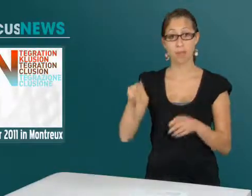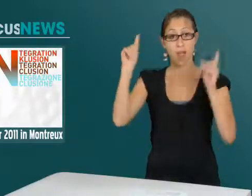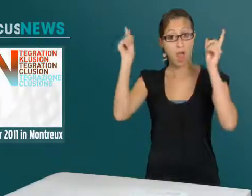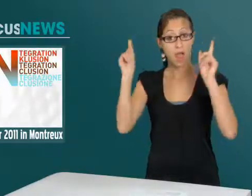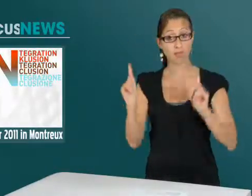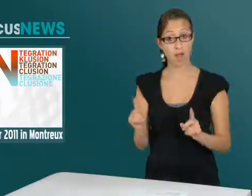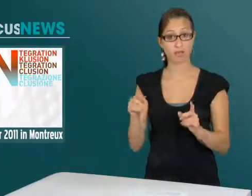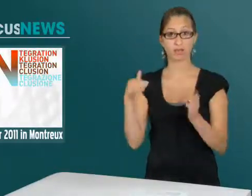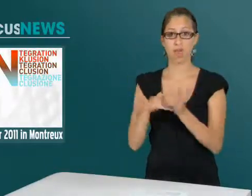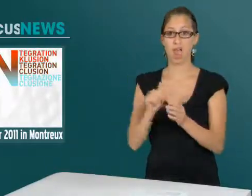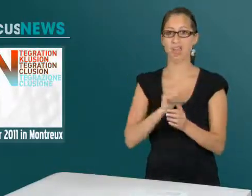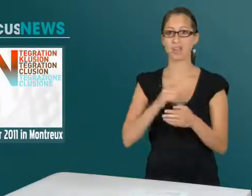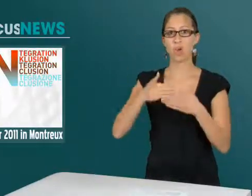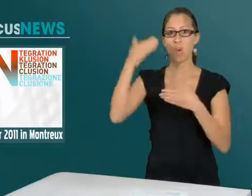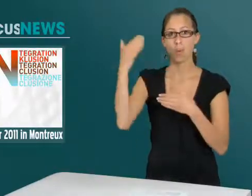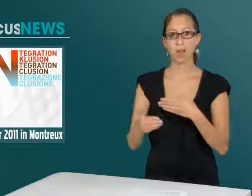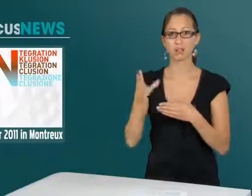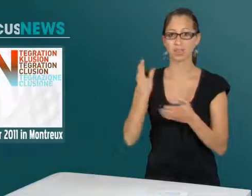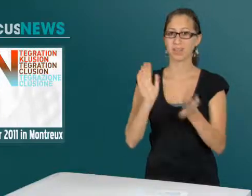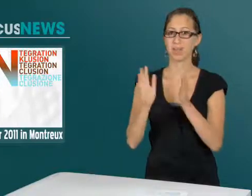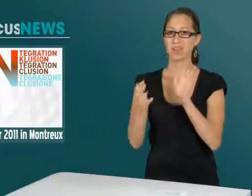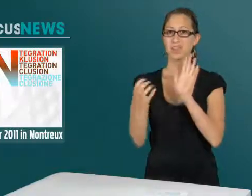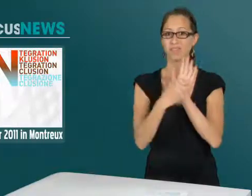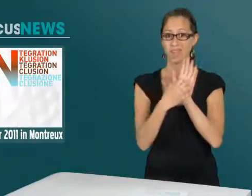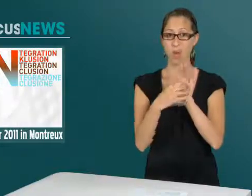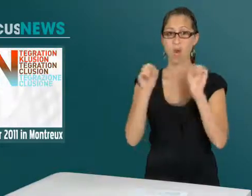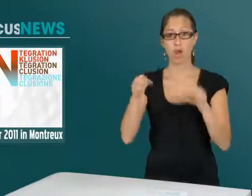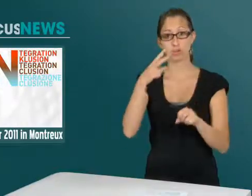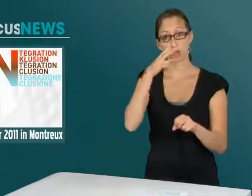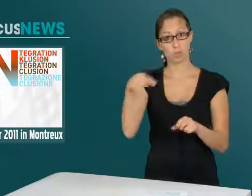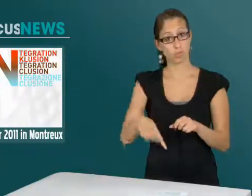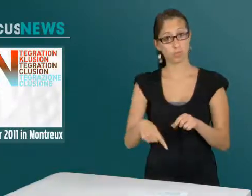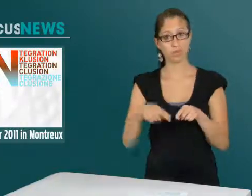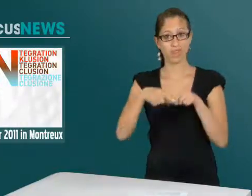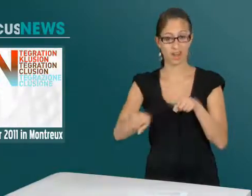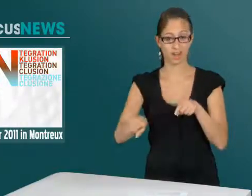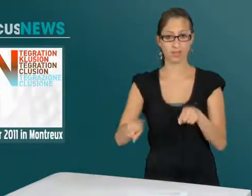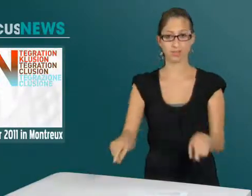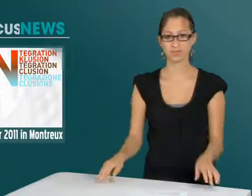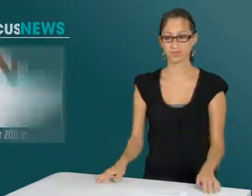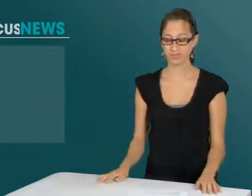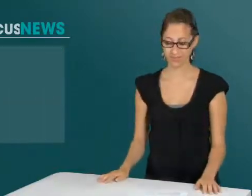für diesen anlass gibt es eine eigene homepage mit gebärden videos der link gesunden aufgeführt